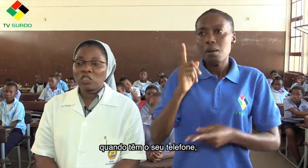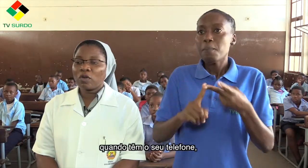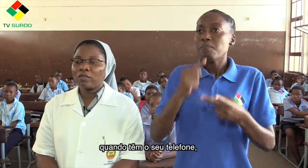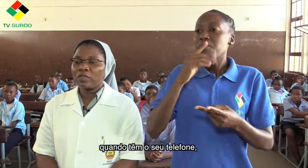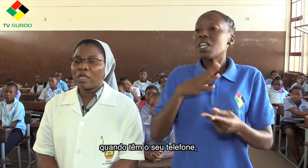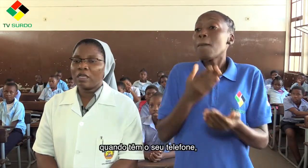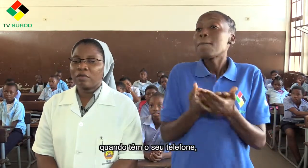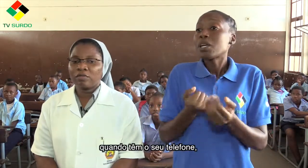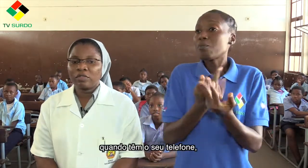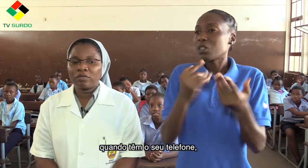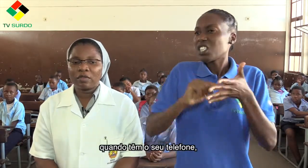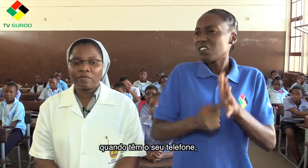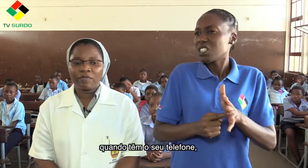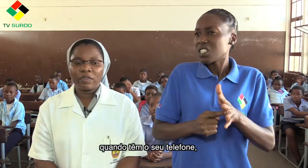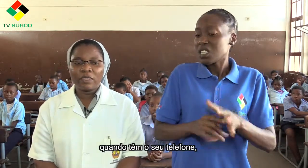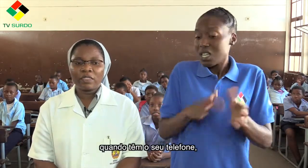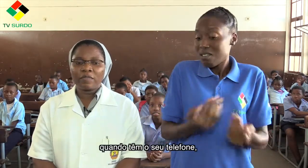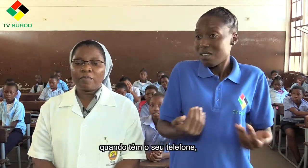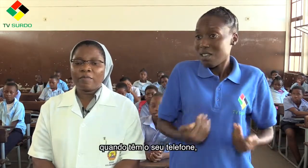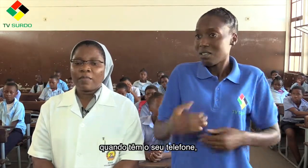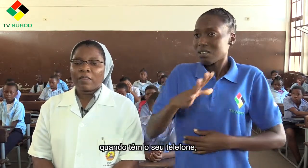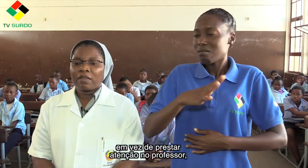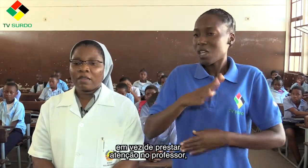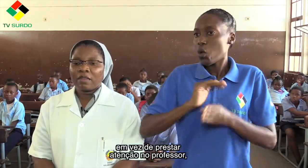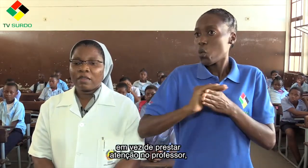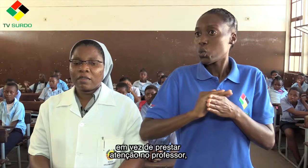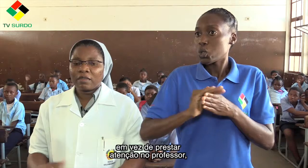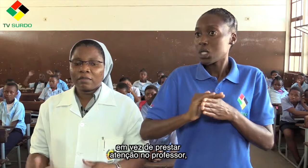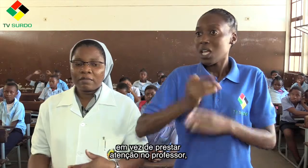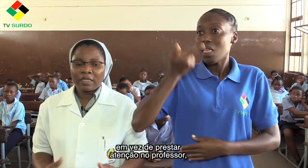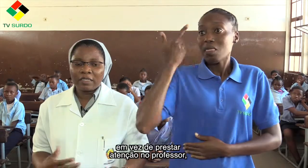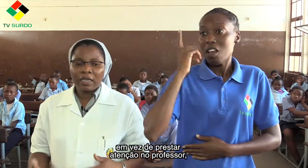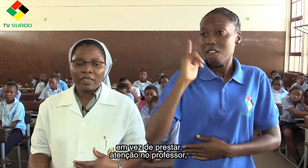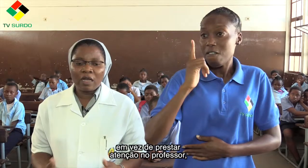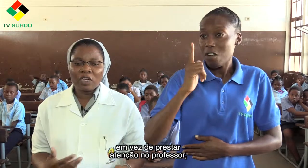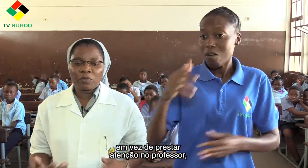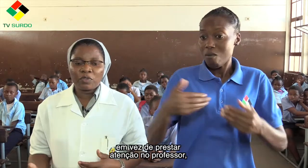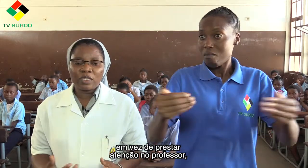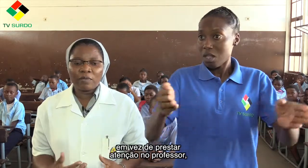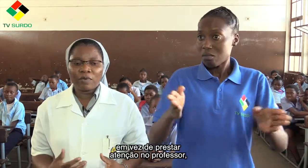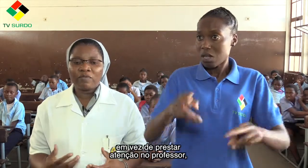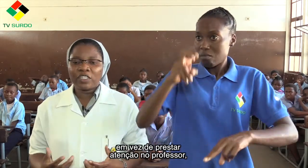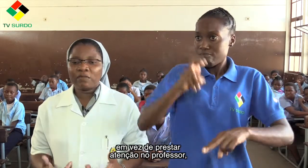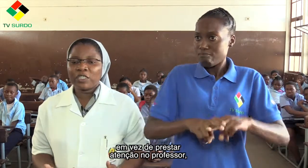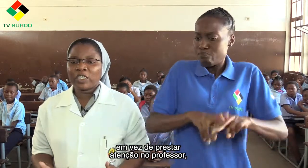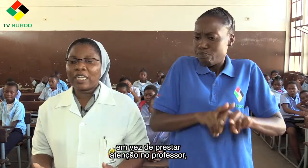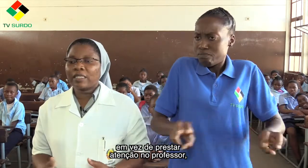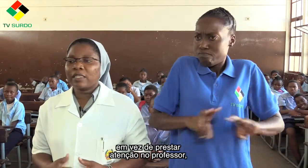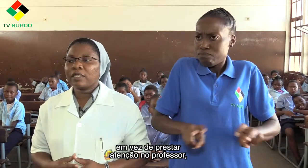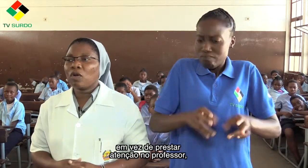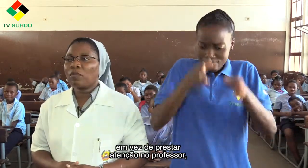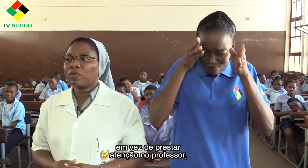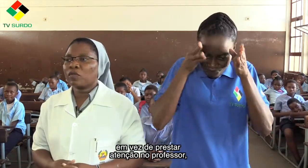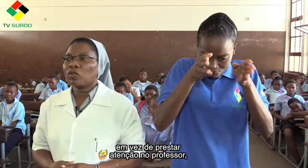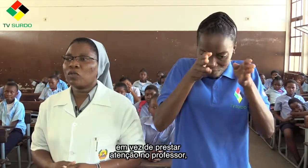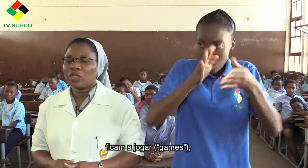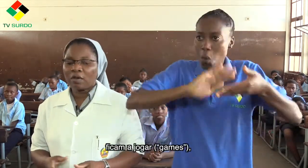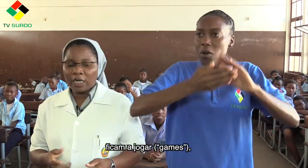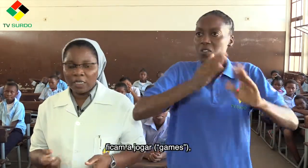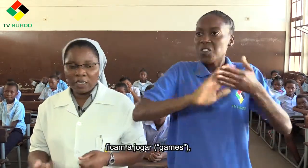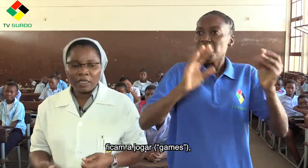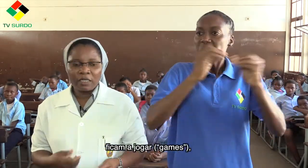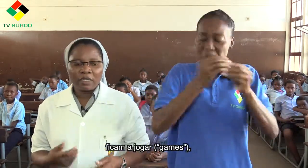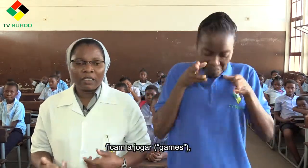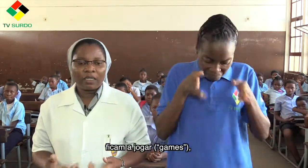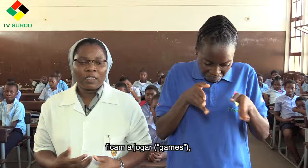estas crianças, quando têm o seu telefone, na sala de aulas, por exemplo, em vez de prestar atenção ao professor,